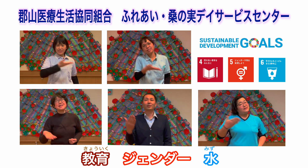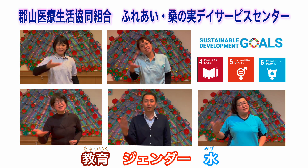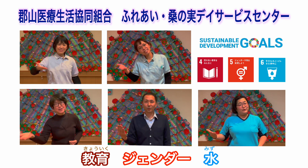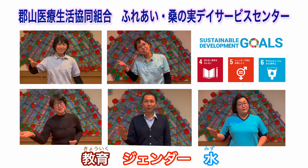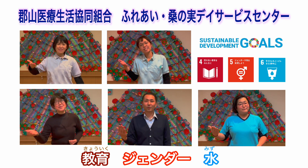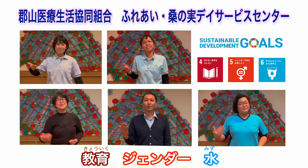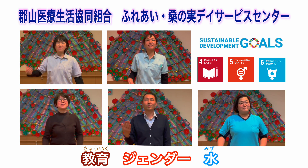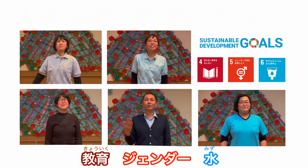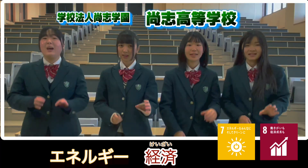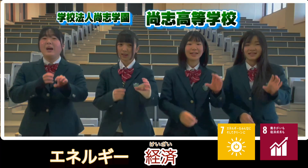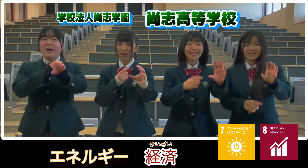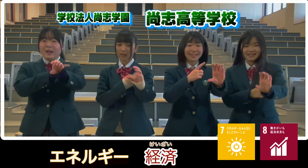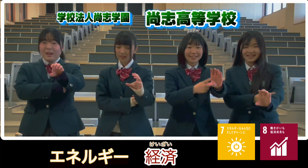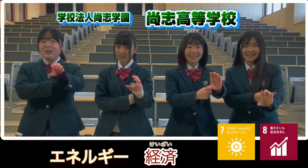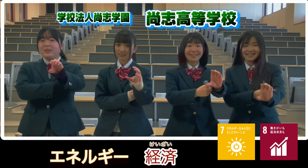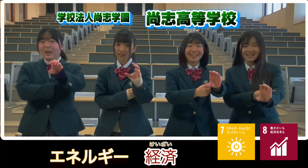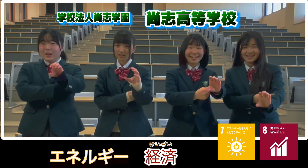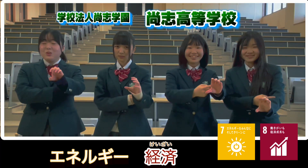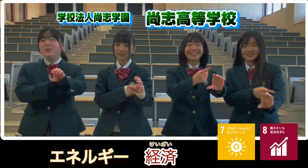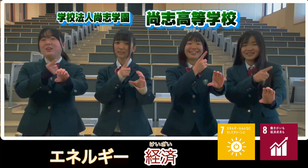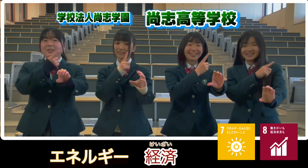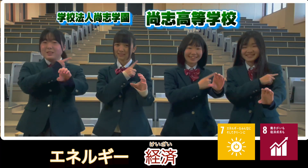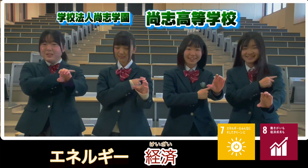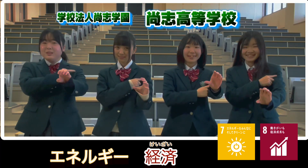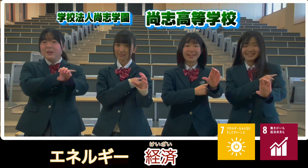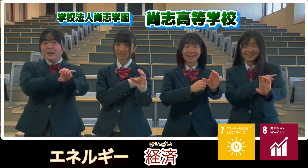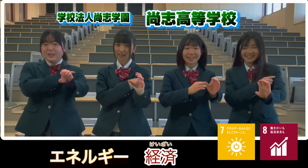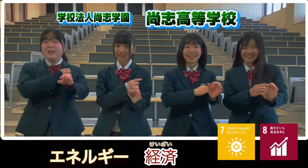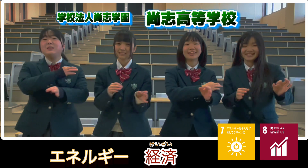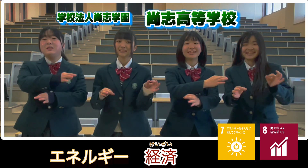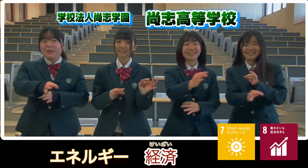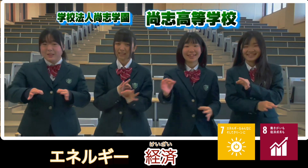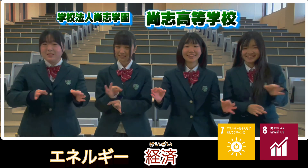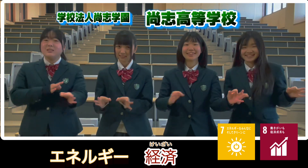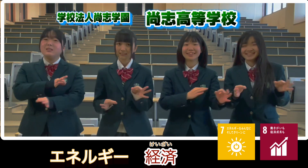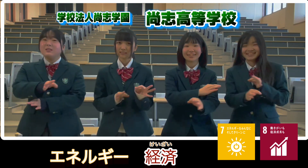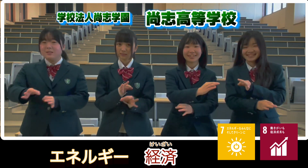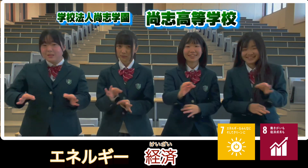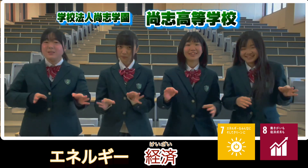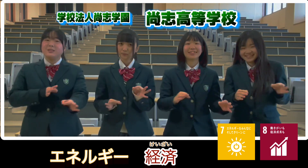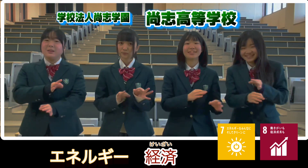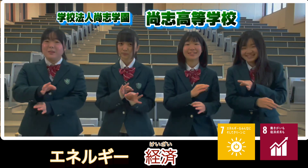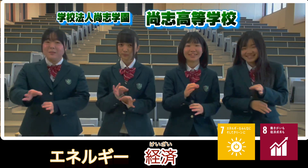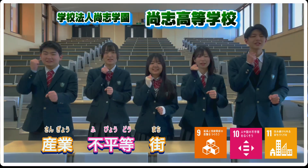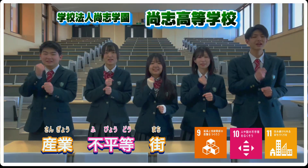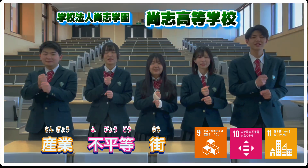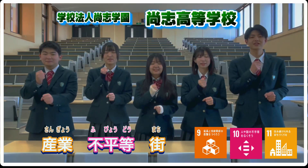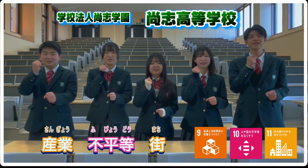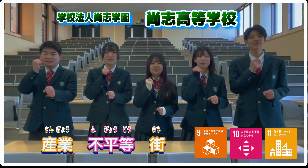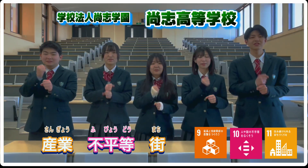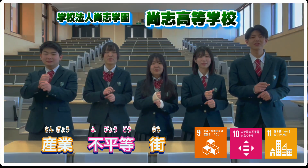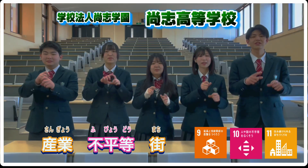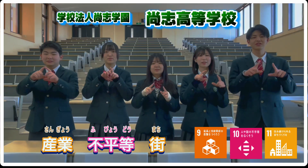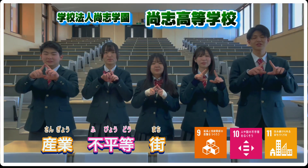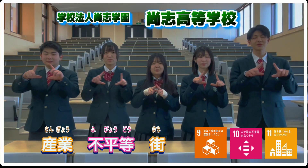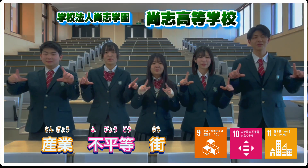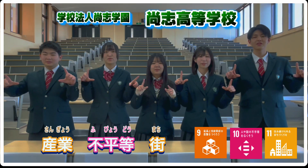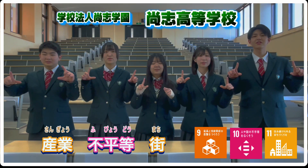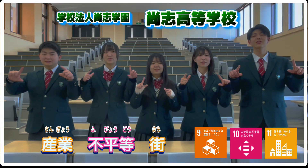水、 エネルギー経済、 産業不平